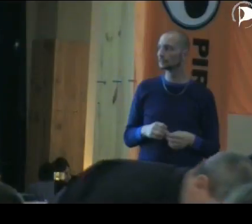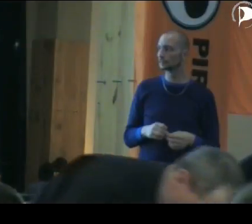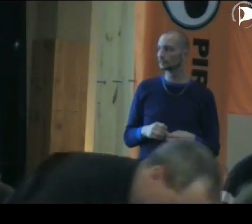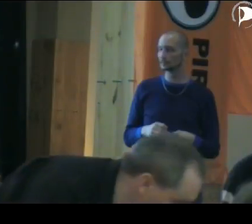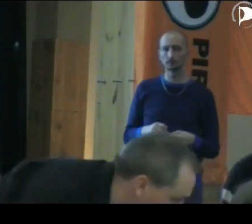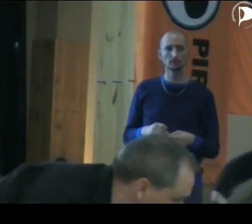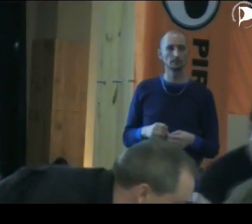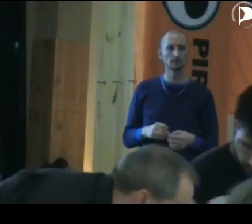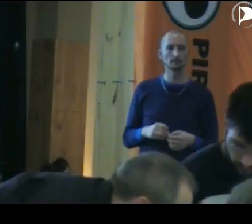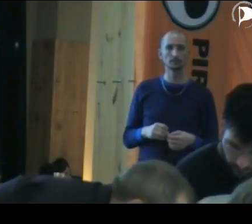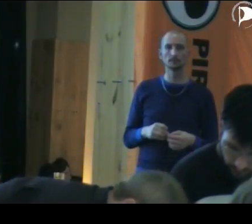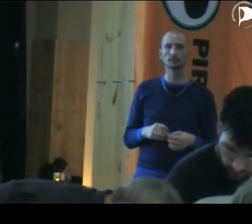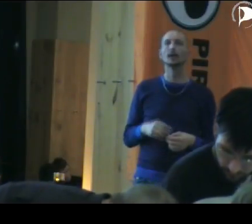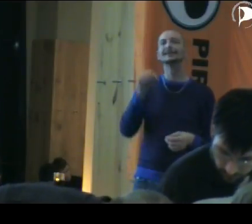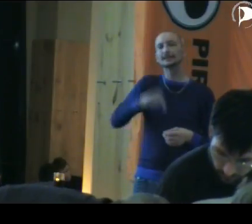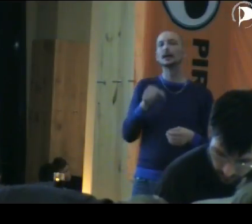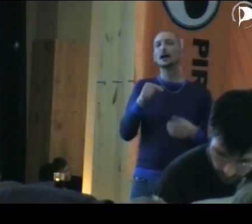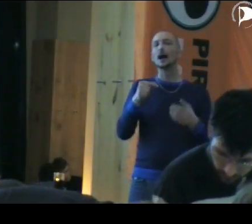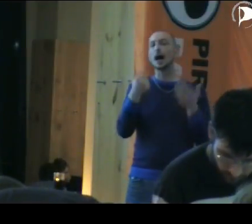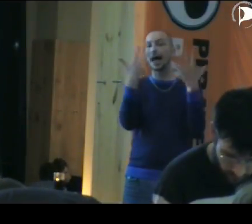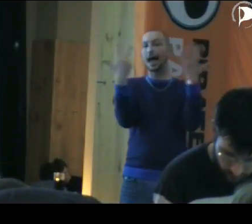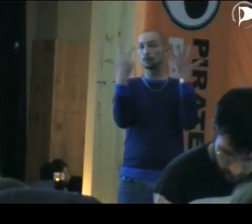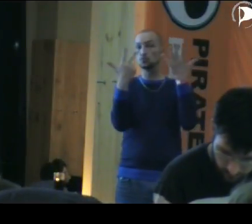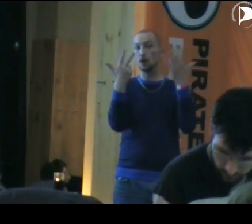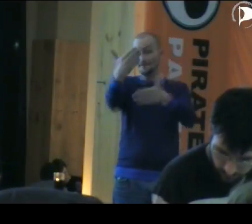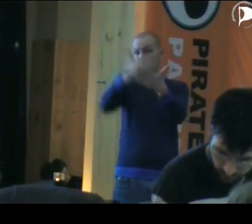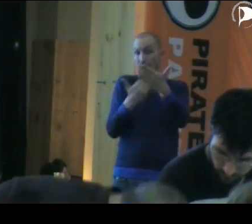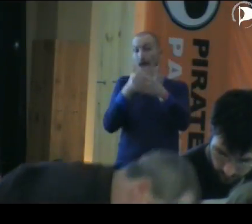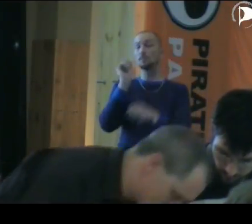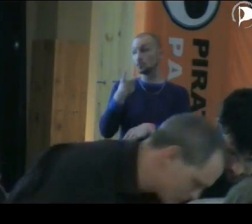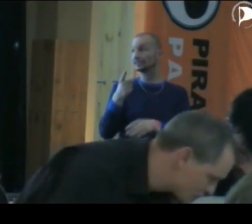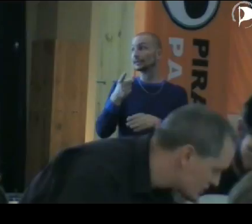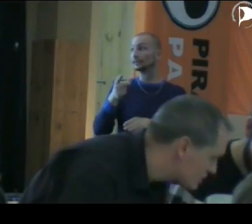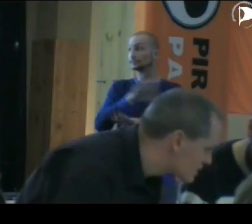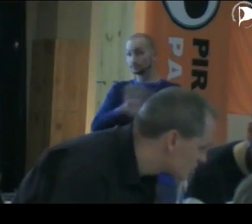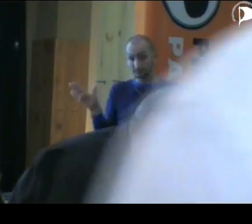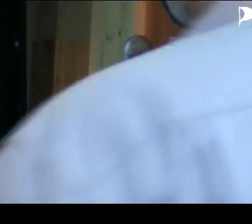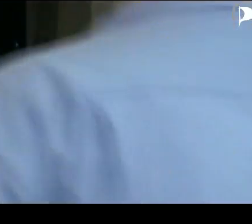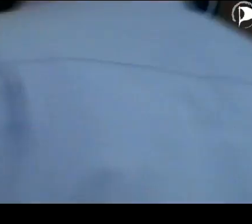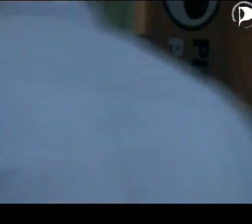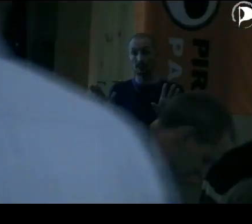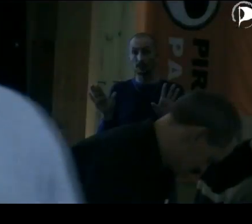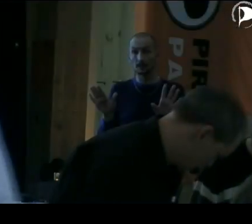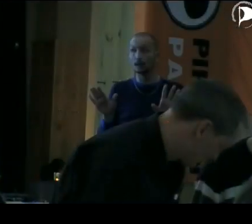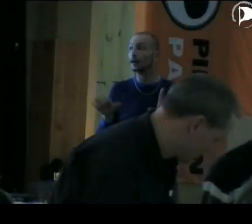jahr habt ihr aber wir könnten jetzt gerade die vereine beginnen die anderen oder die anleitung verkündete